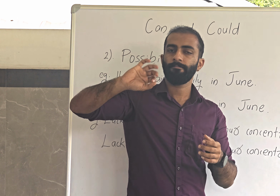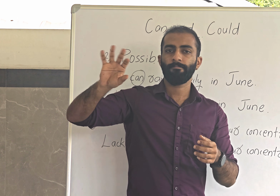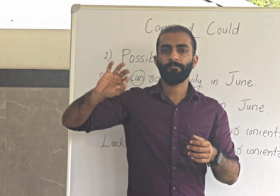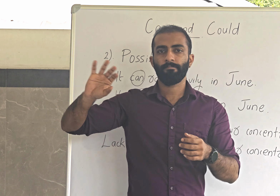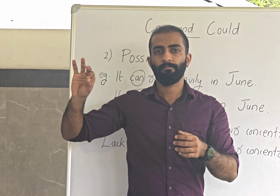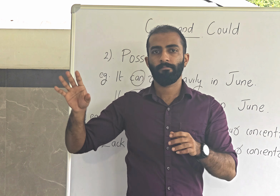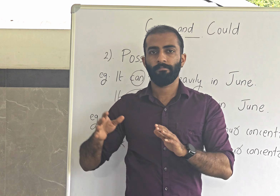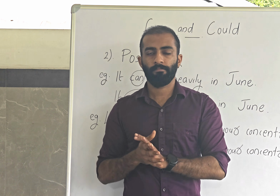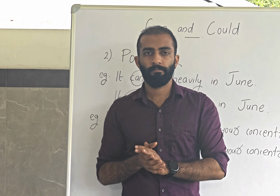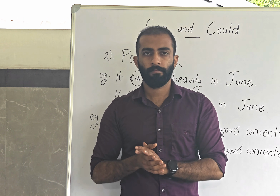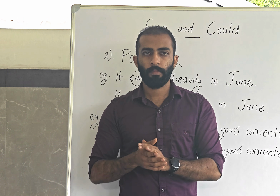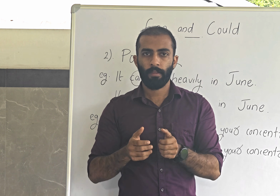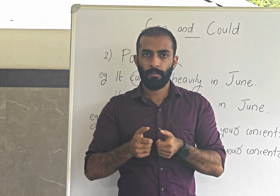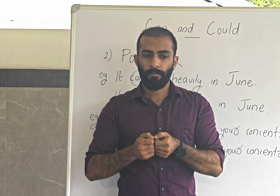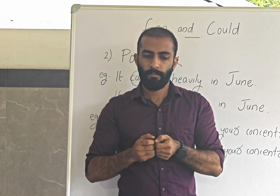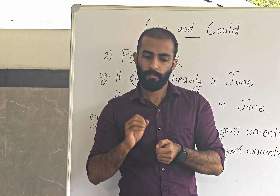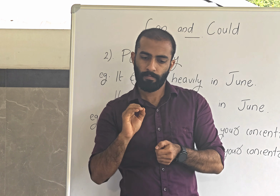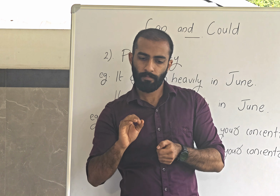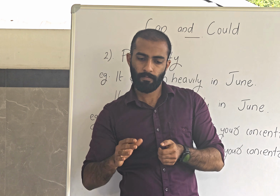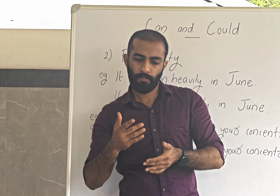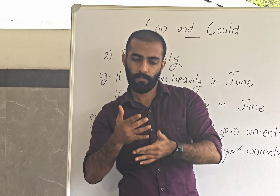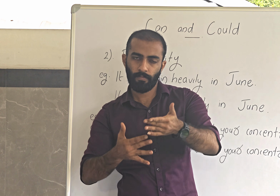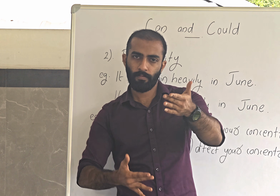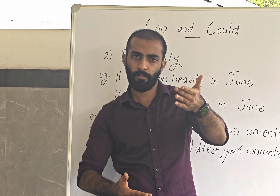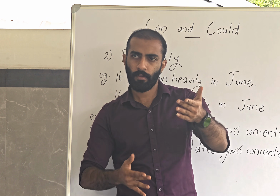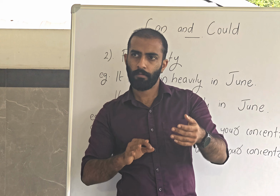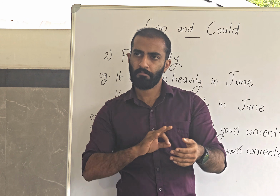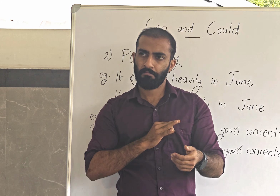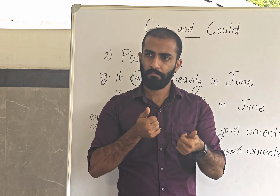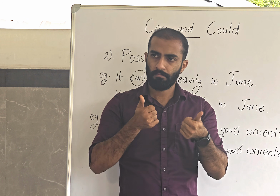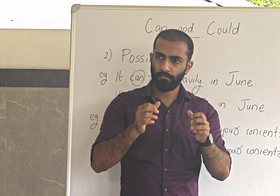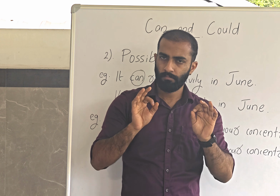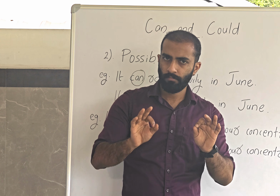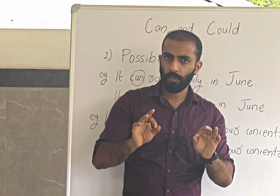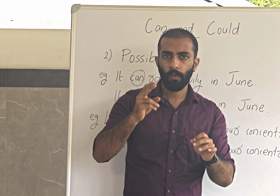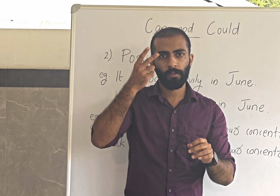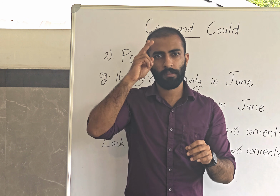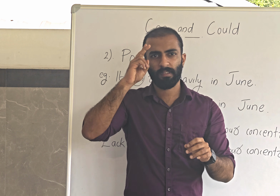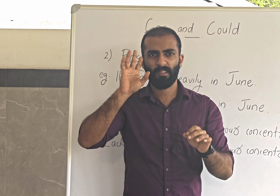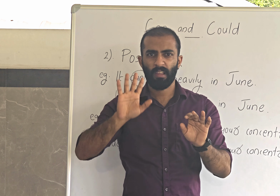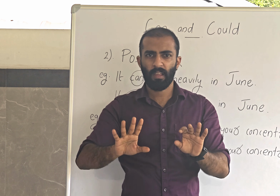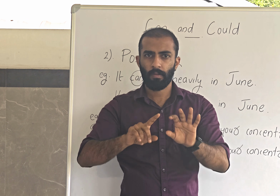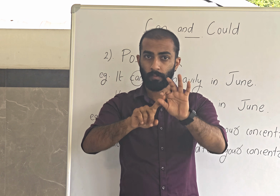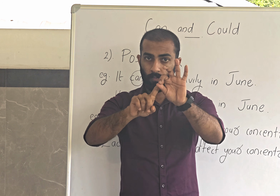ചെയ്ത് കൊടുക്കുക. വീഡിയോയെക്കുറിച്ചുള്ള അഭിപ്രായങ്ങൾ നിങ്ങൾക്ക് താഴെ കമൻറ്റ് ബോക്സിൽ രേഖപ്പെടുത്താവുന്നതാണ്.